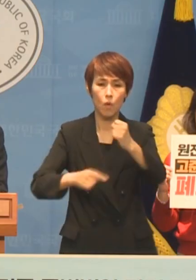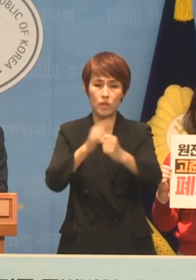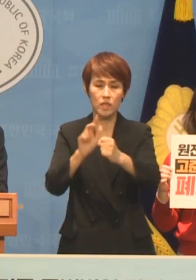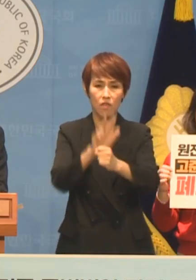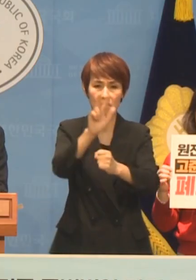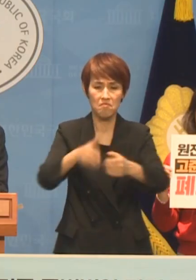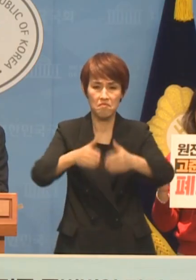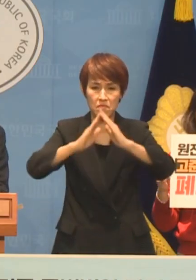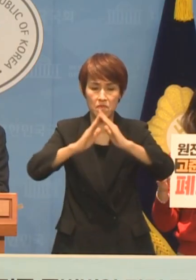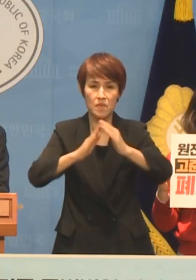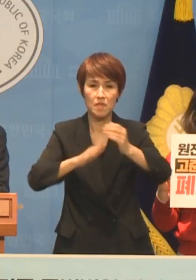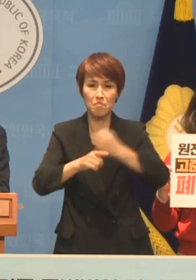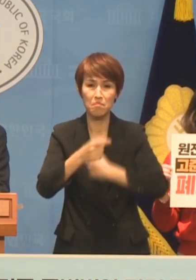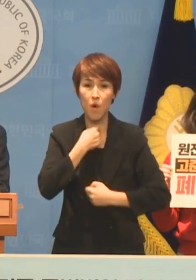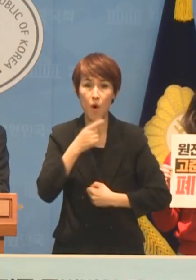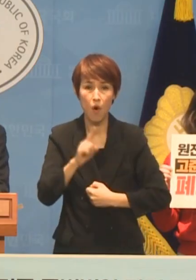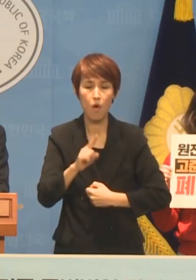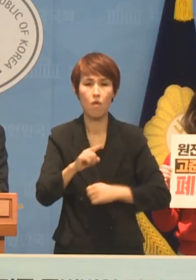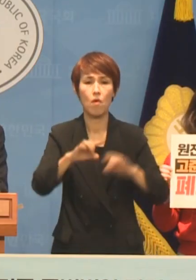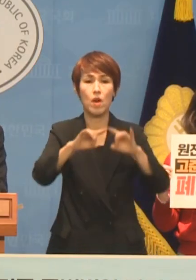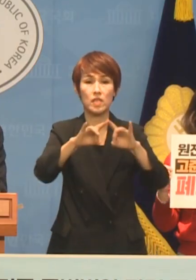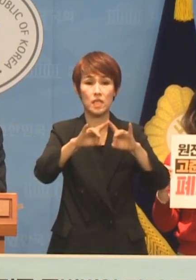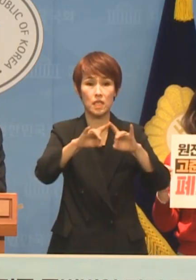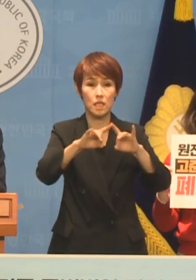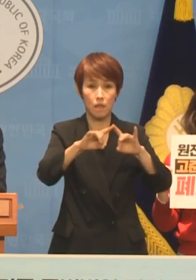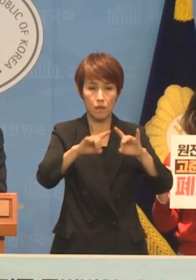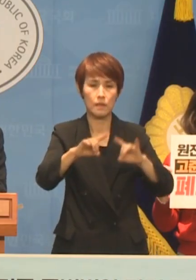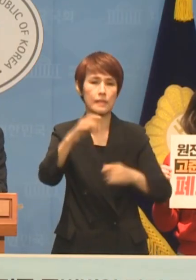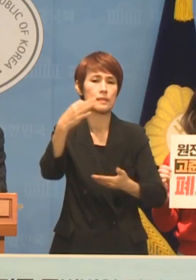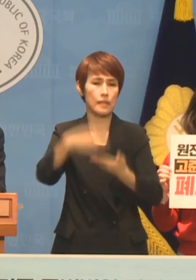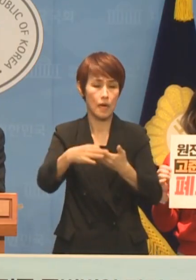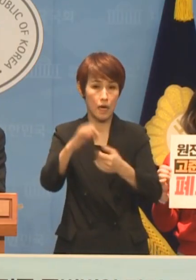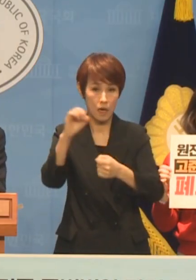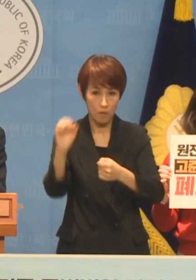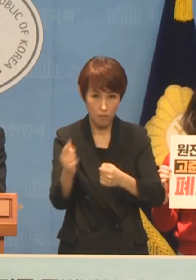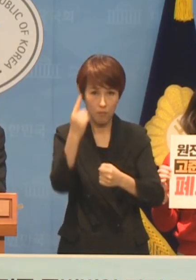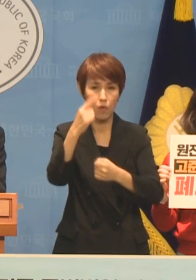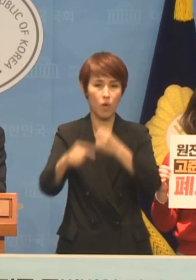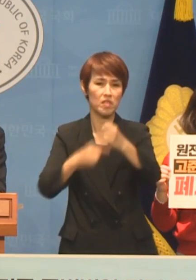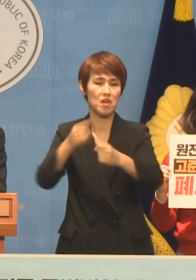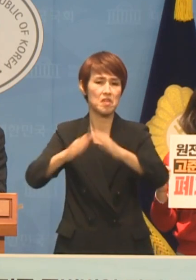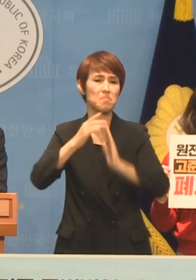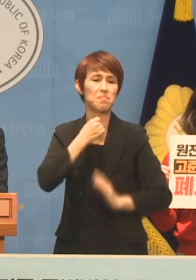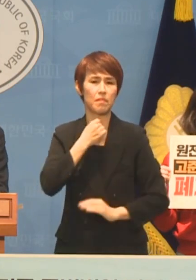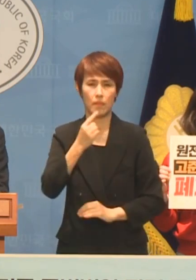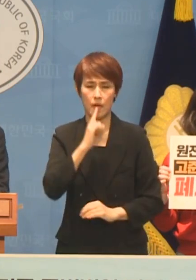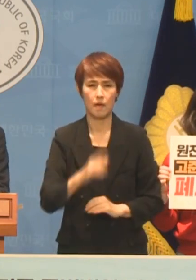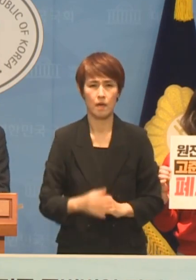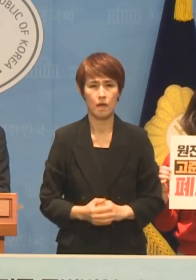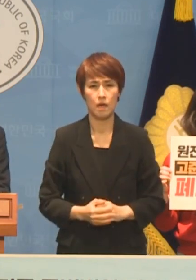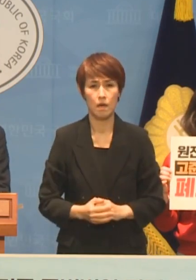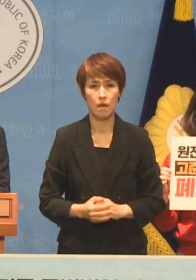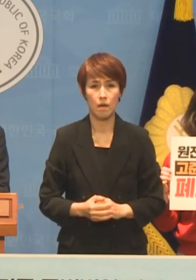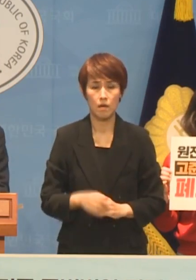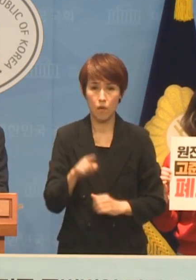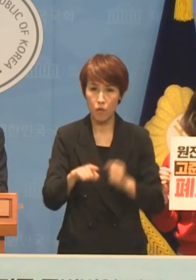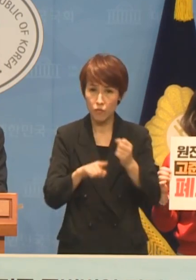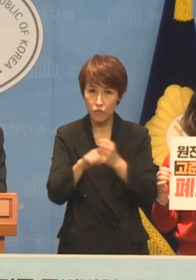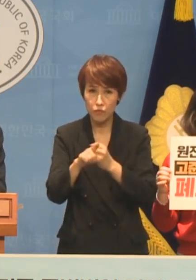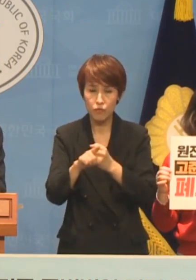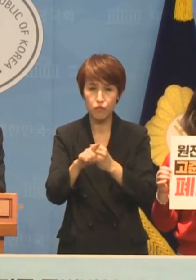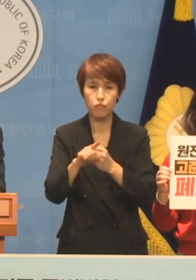중 하나가 에너지원 중 가장 싸다는 것입니다. 이것이 이유라면 원전을 더 지을 이유가